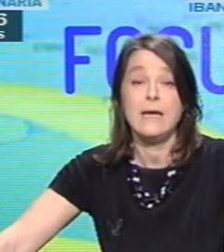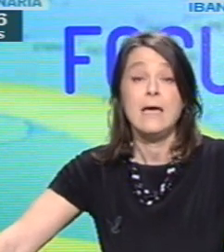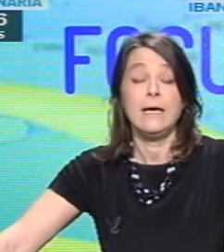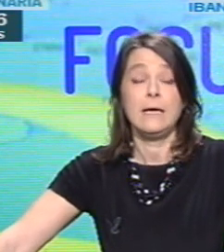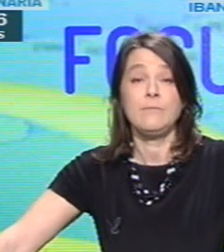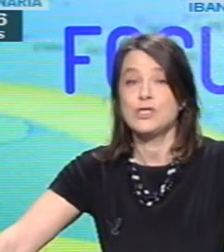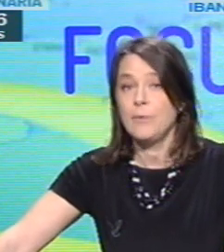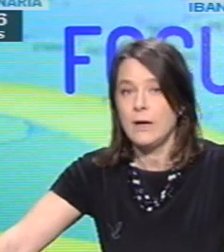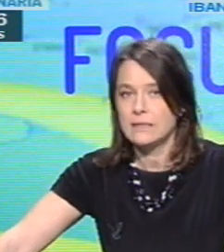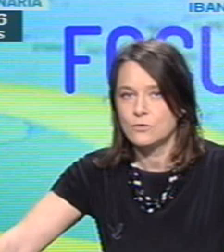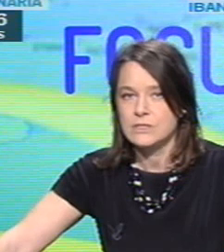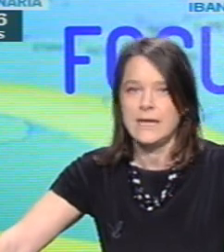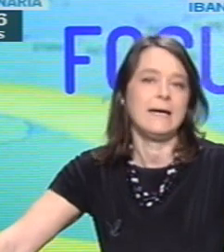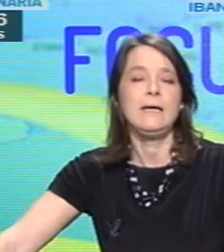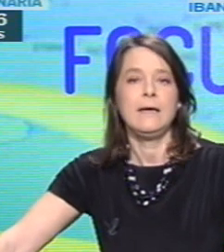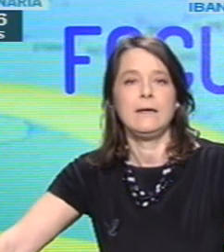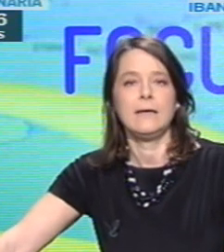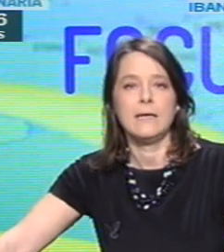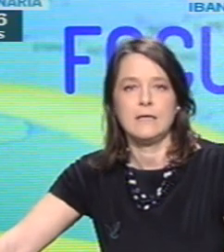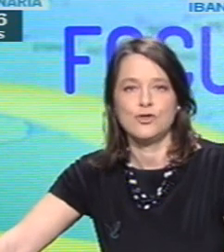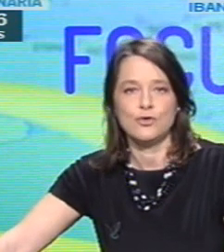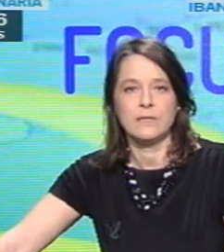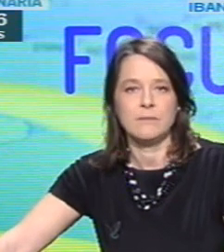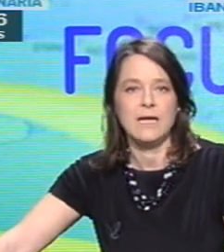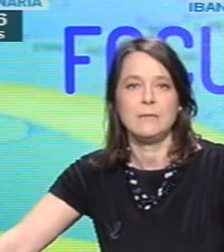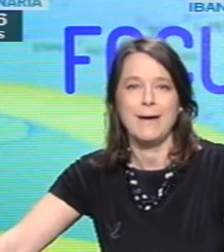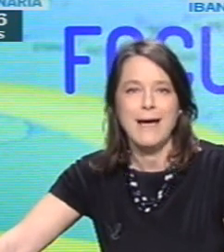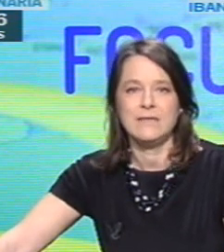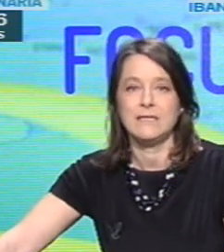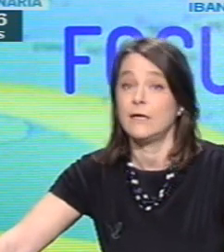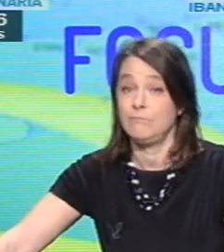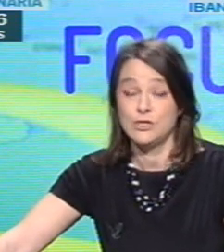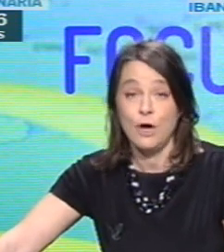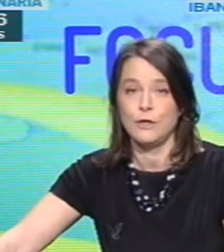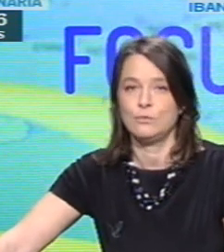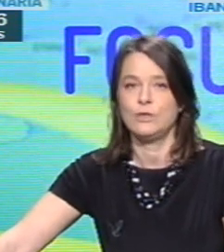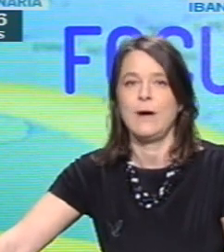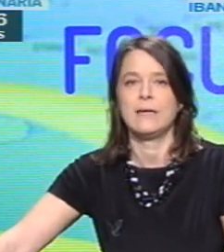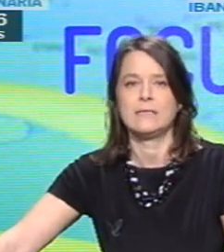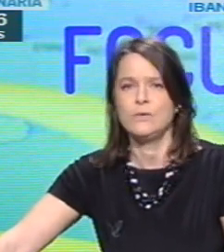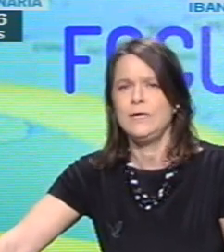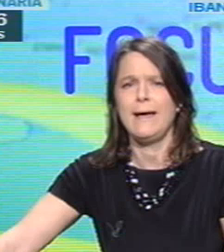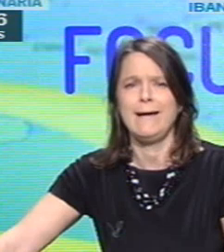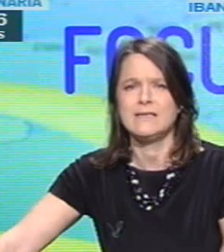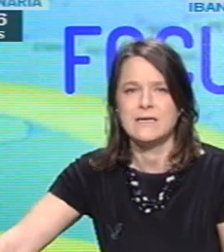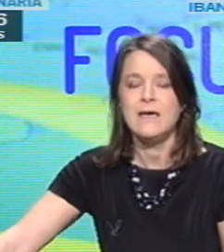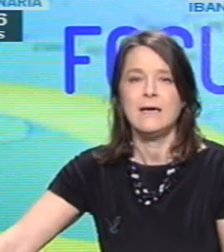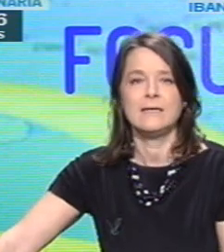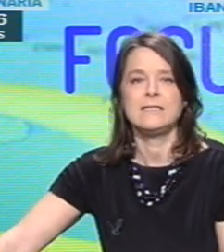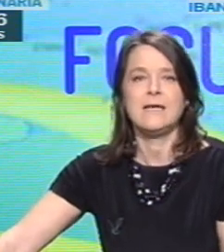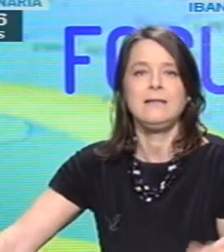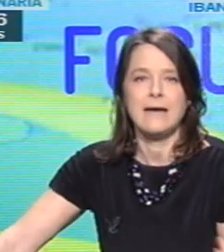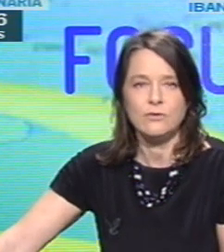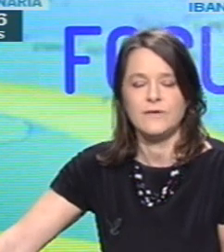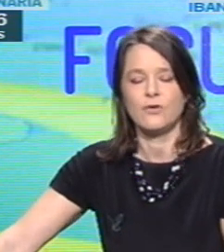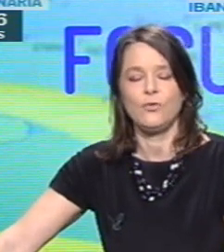solidarietà. C'è però anche da considerare che ci sono determinati parametri che bisogna continuare a seguire, anche se si